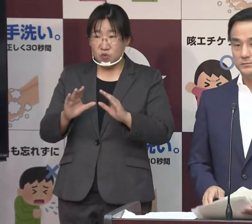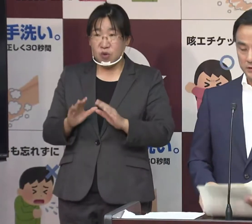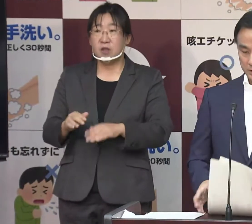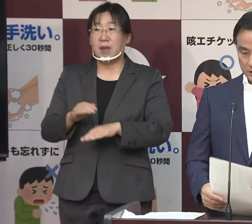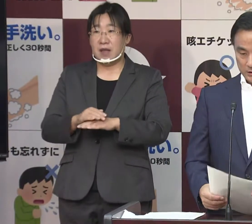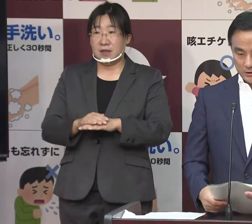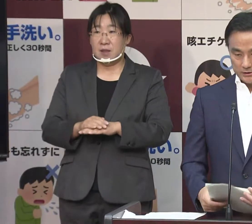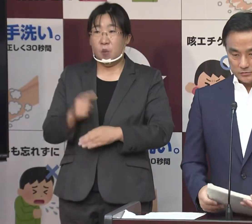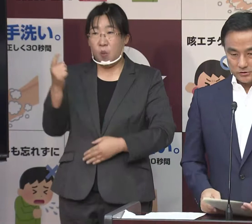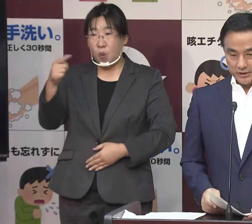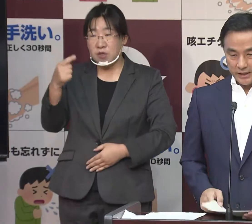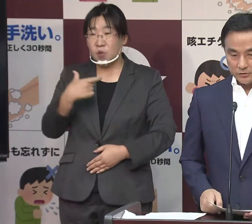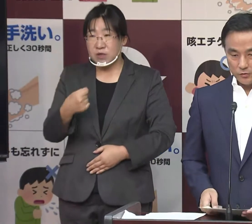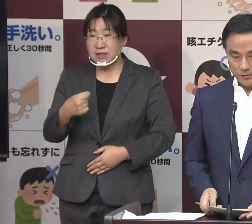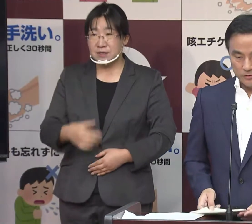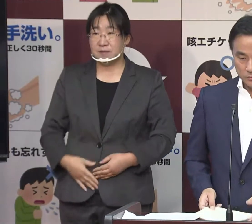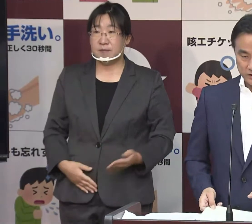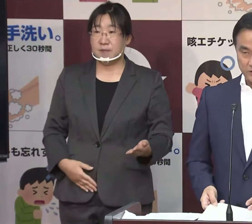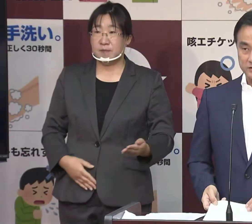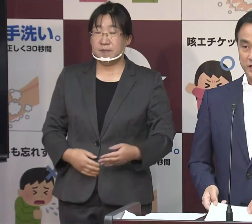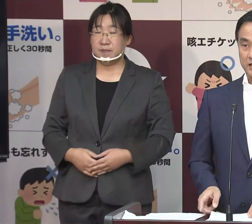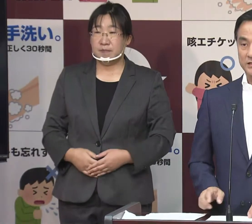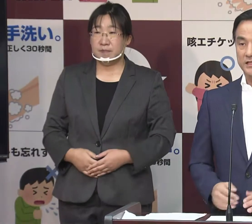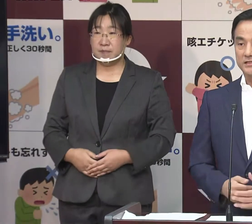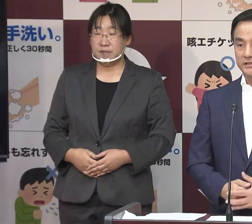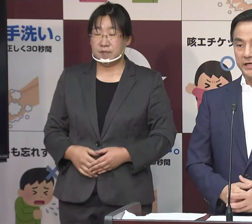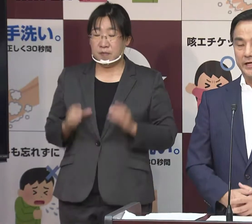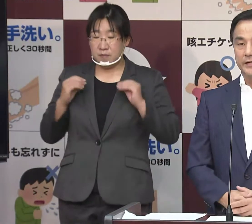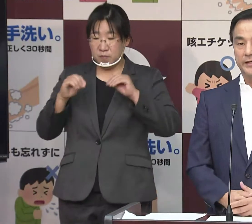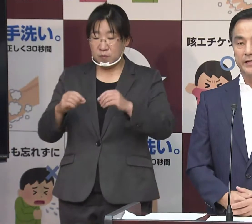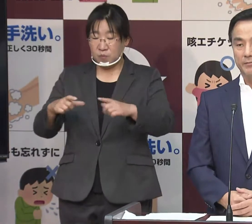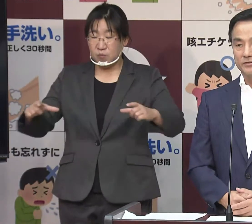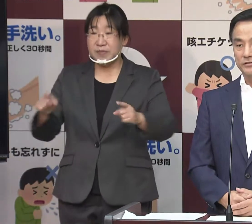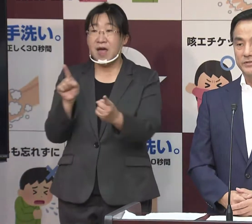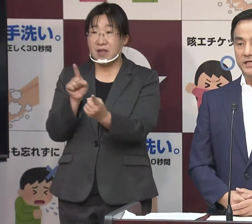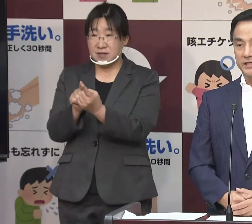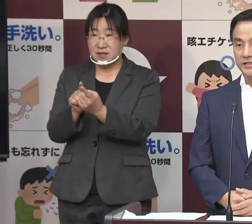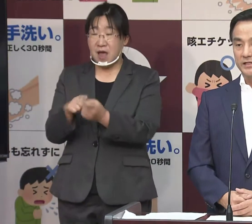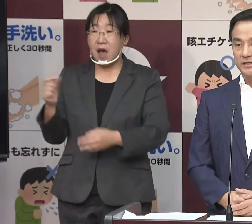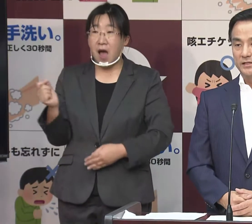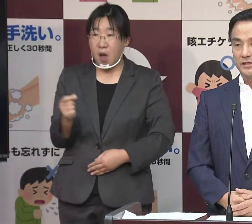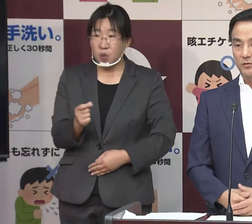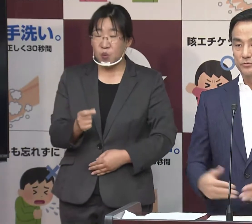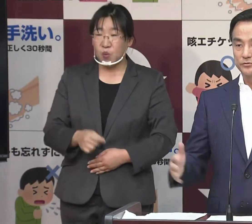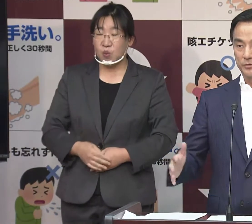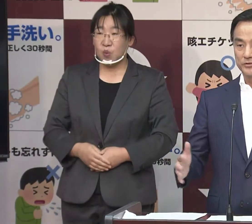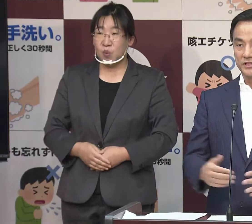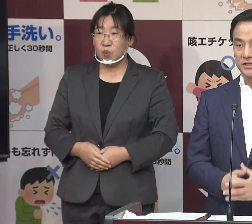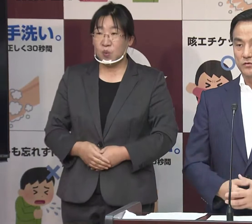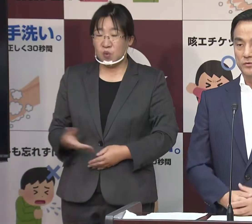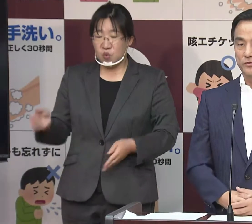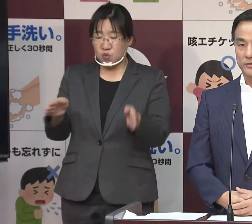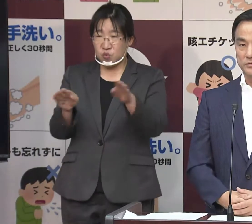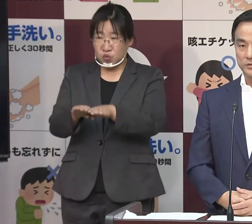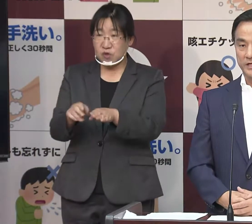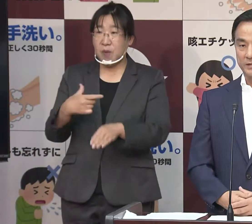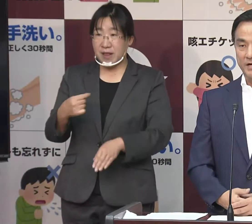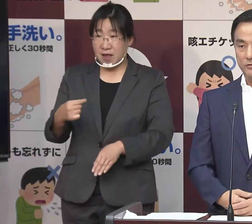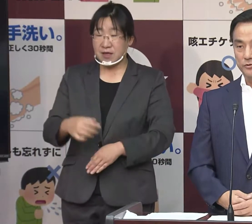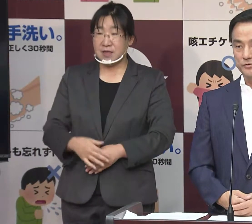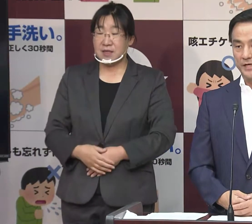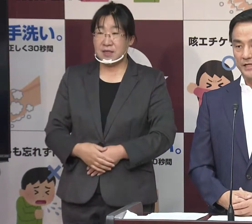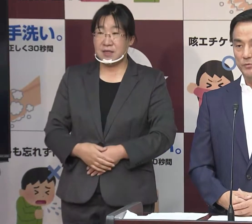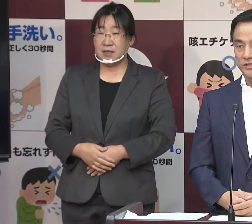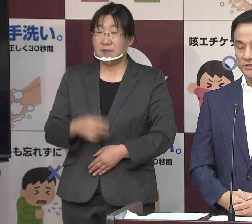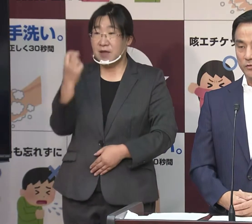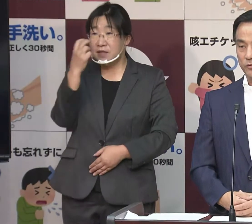ください。 そうですね、起きたクラスターに対して、まず速やかに、この封じ込めをしていきたいと思っておりますので、今